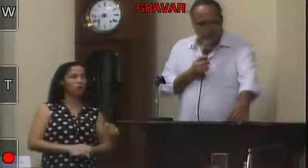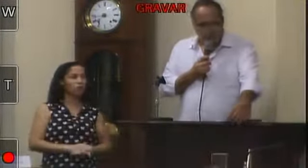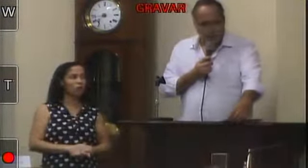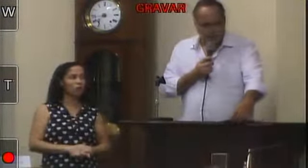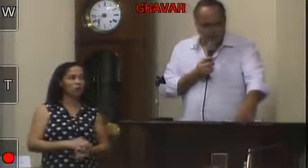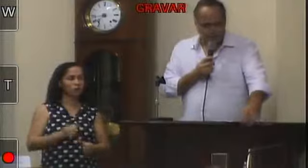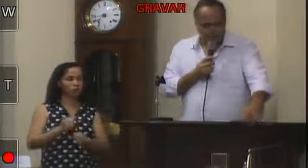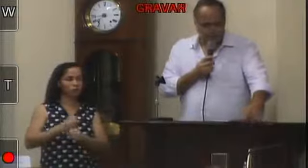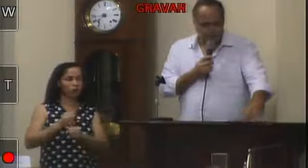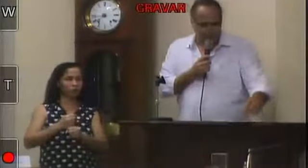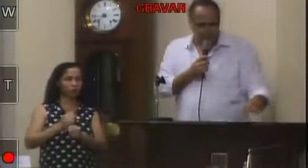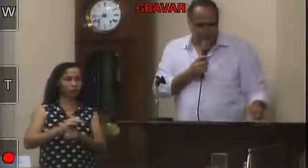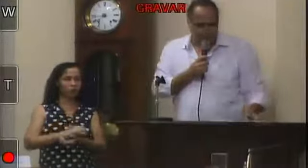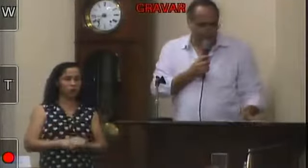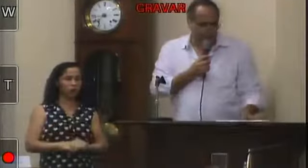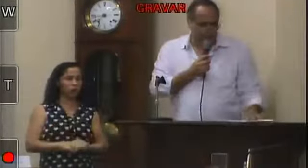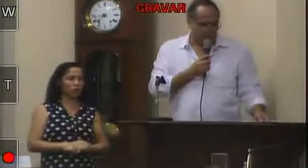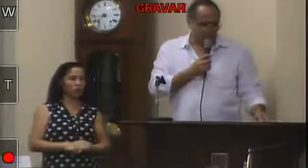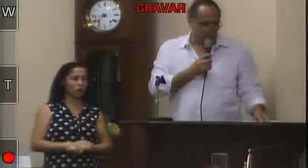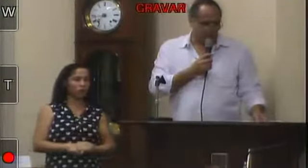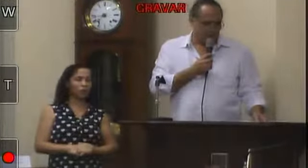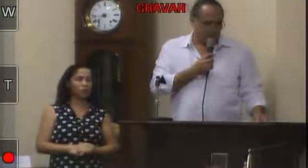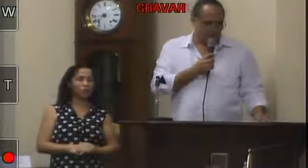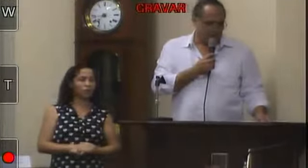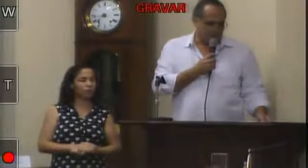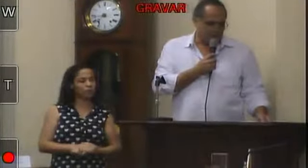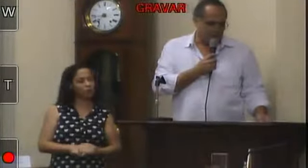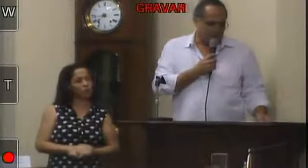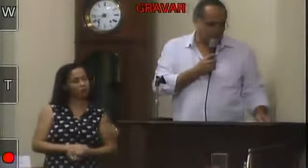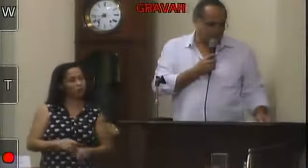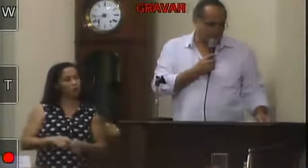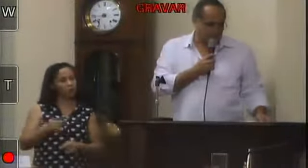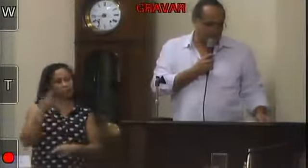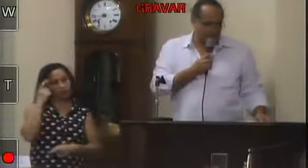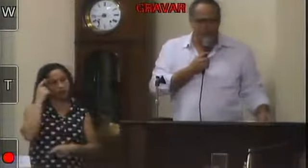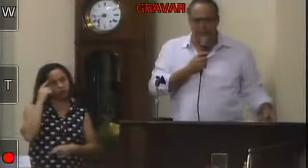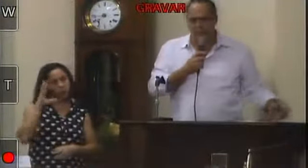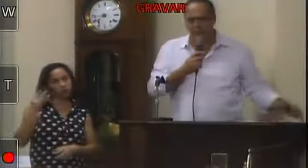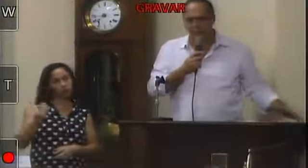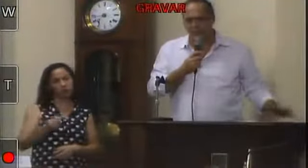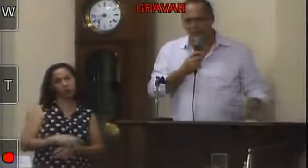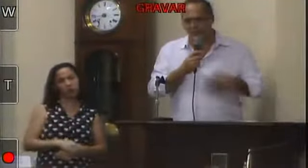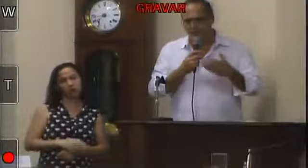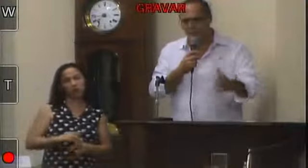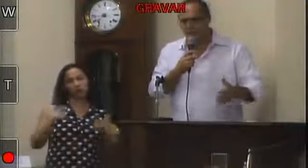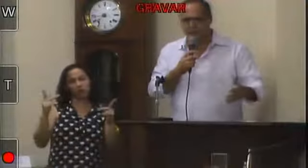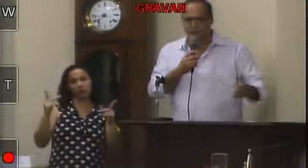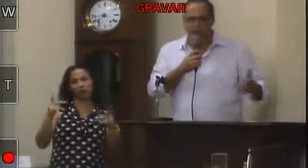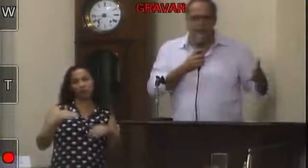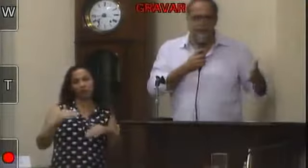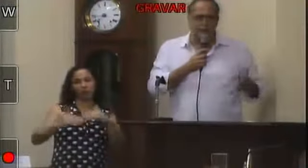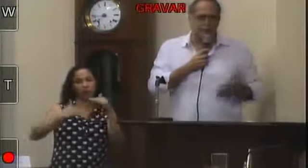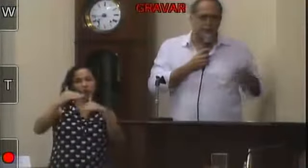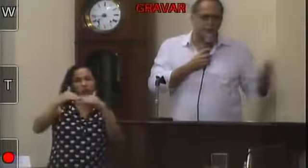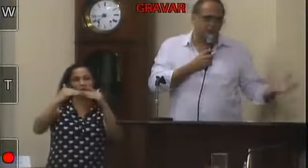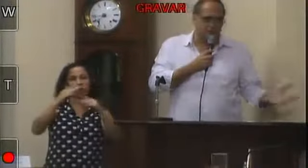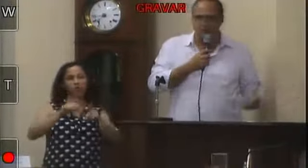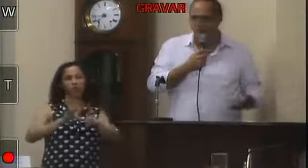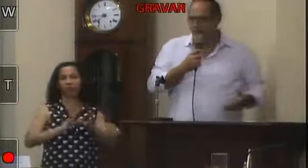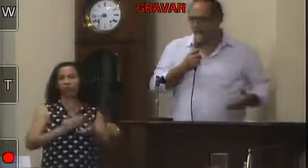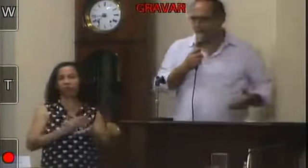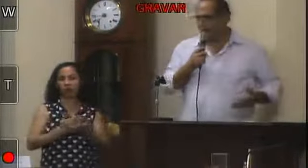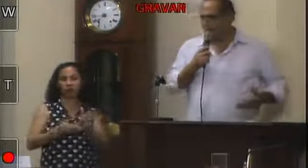nessas obras. Eu acho que um governo que a mentalidade diferencia é dar sequência naquilo que vem sendo